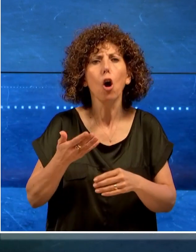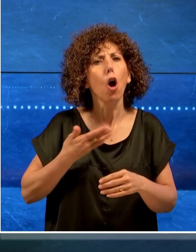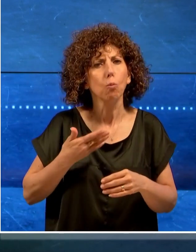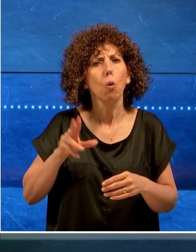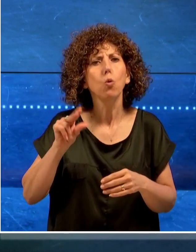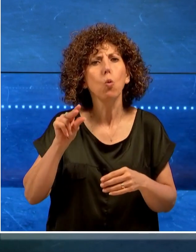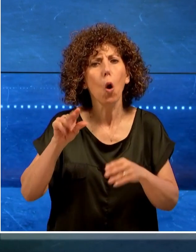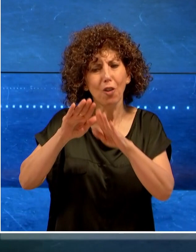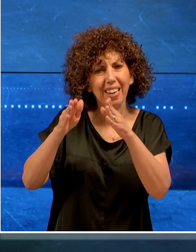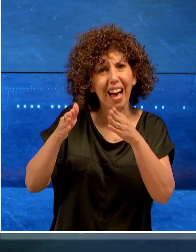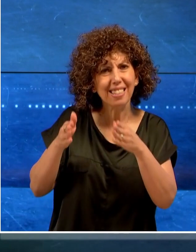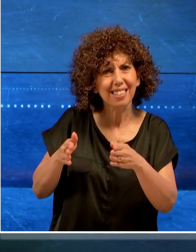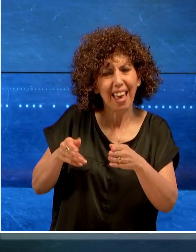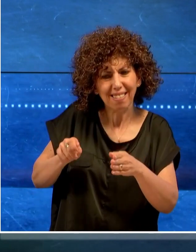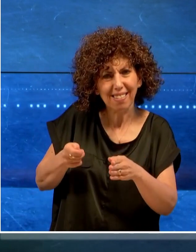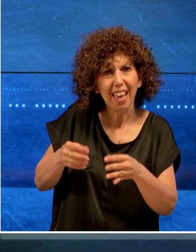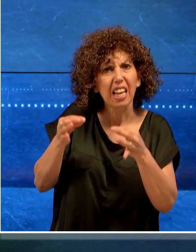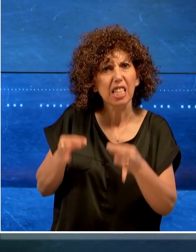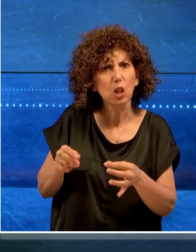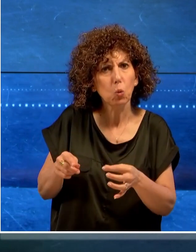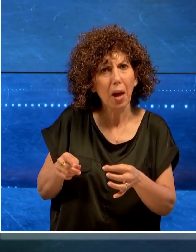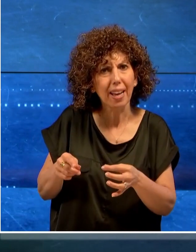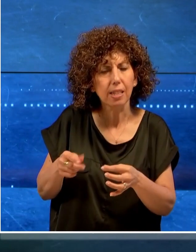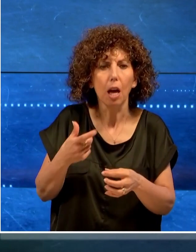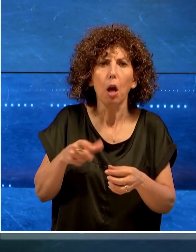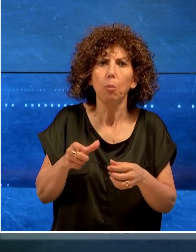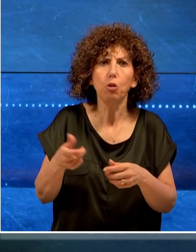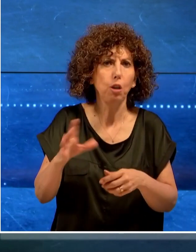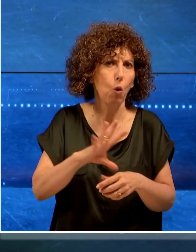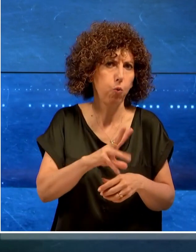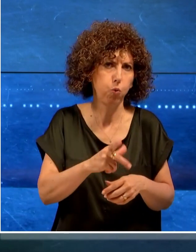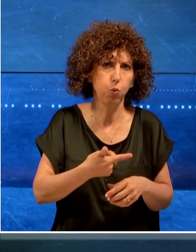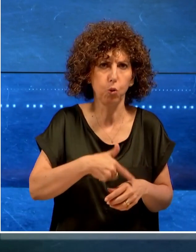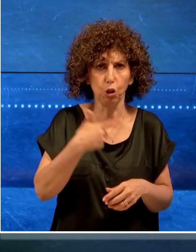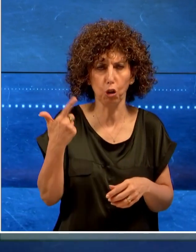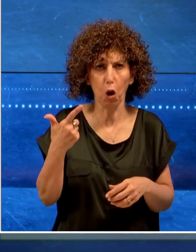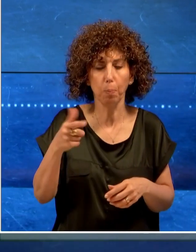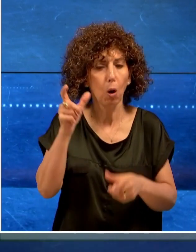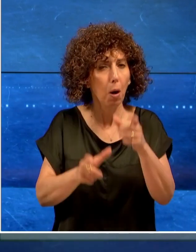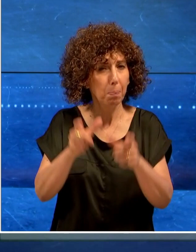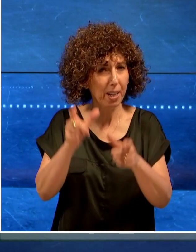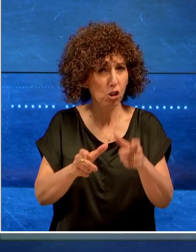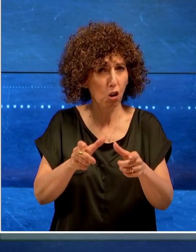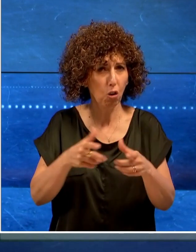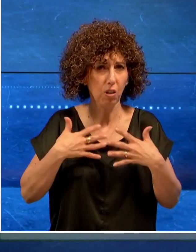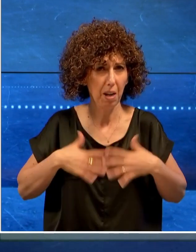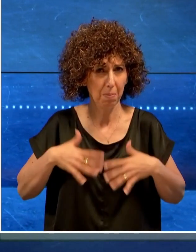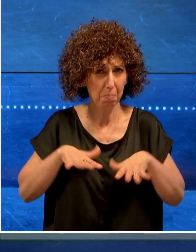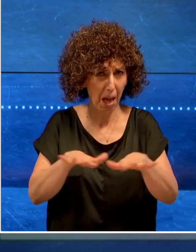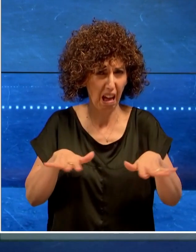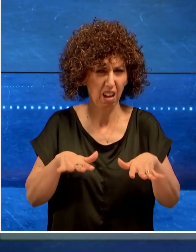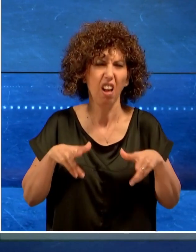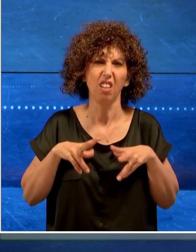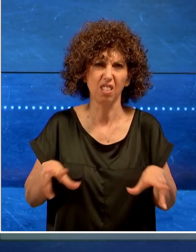di sicurezza dopo il ritorno dei furti i bagnanti raccolgono centinaia di firme ognuno